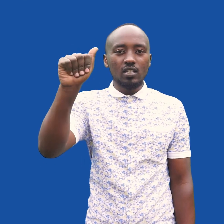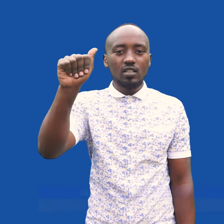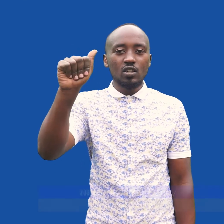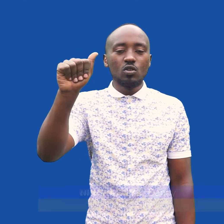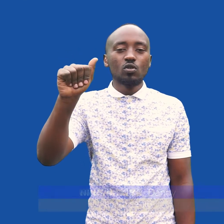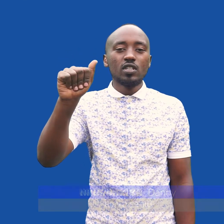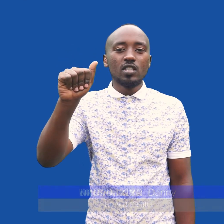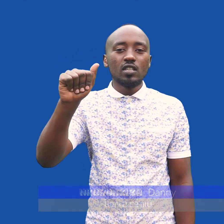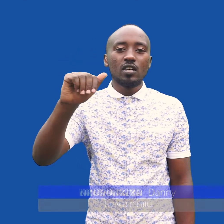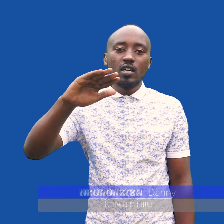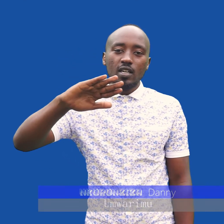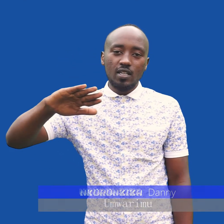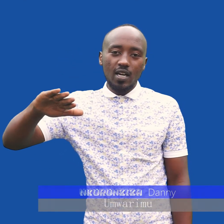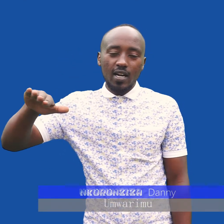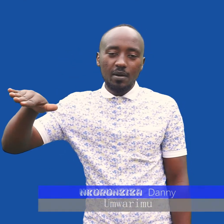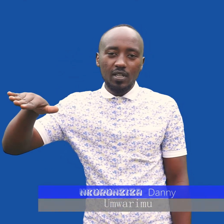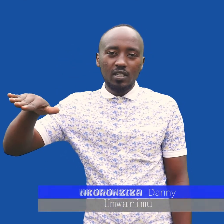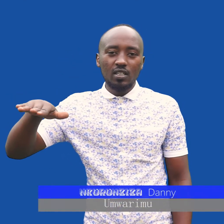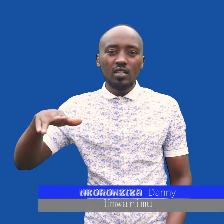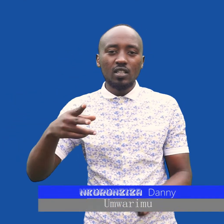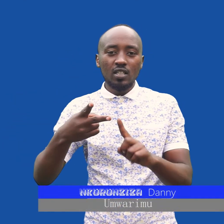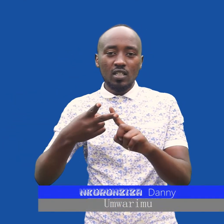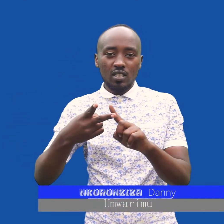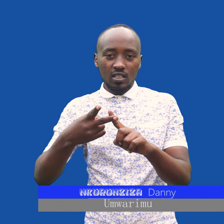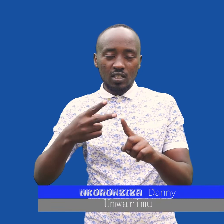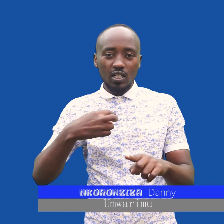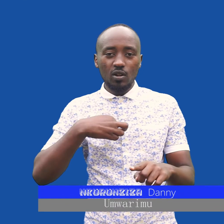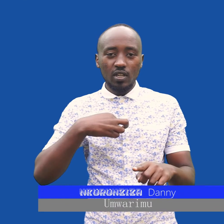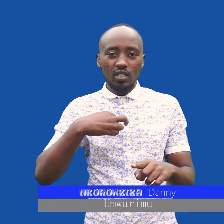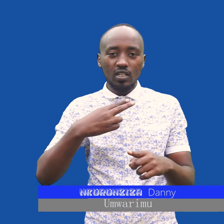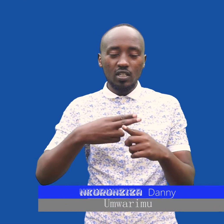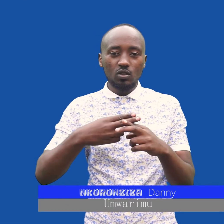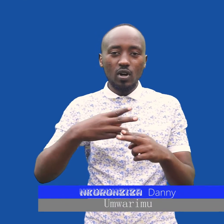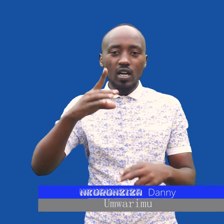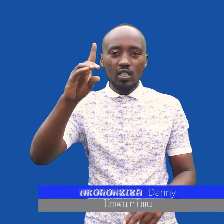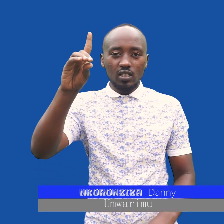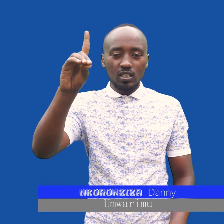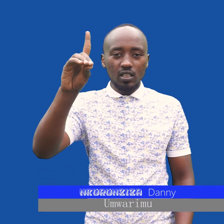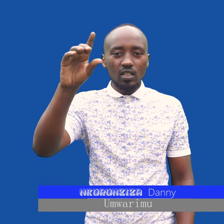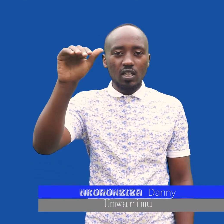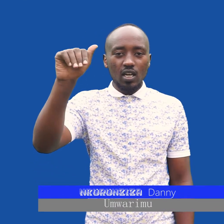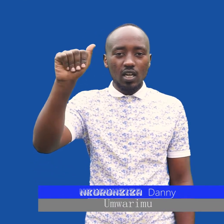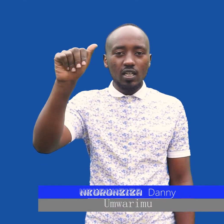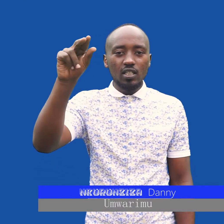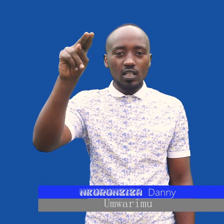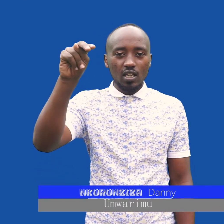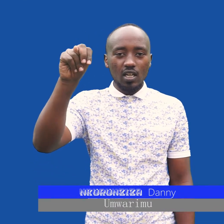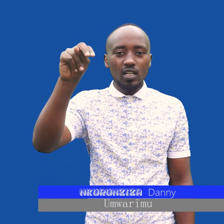Ngunundzizo, di jakabiri Njewe, niitkwa D, S, N,